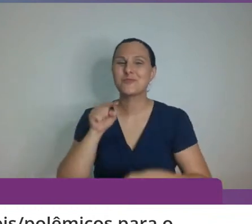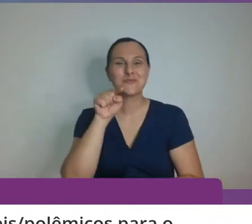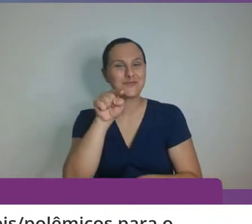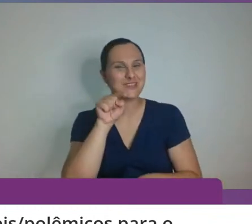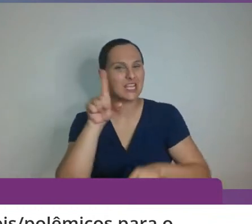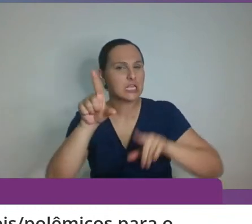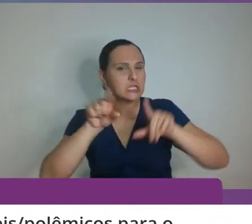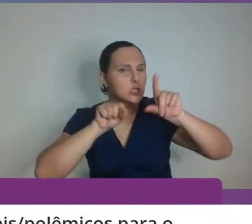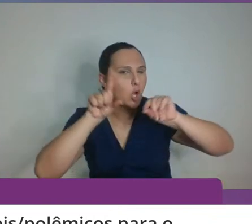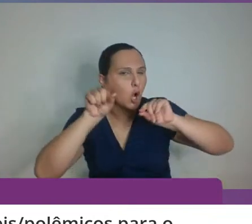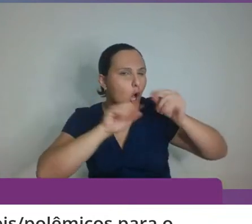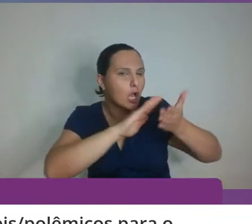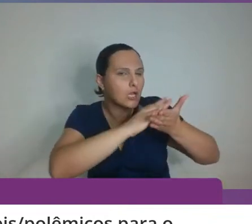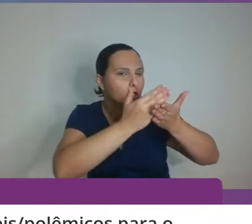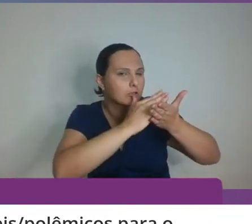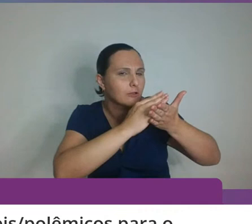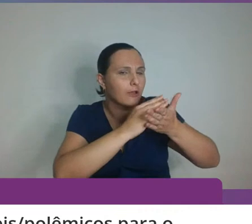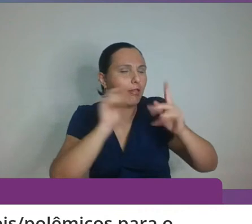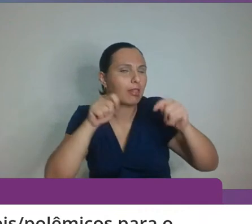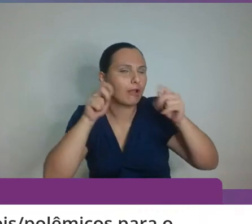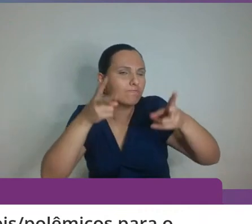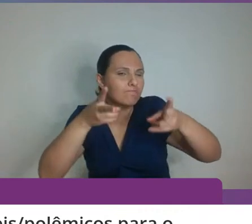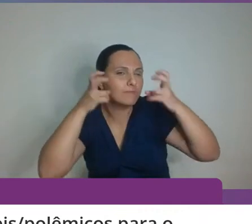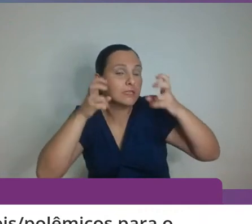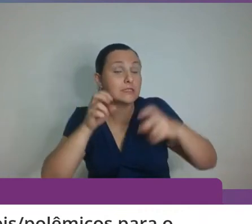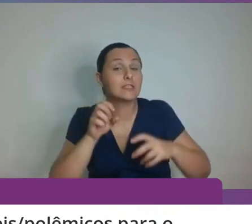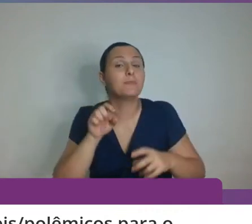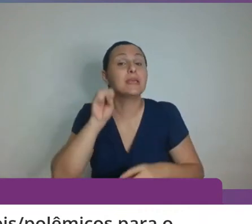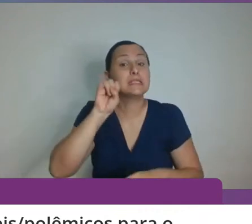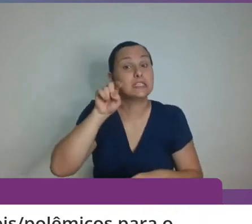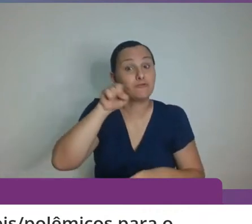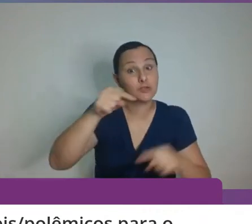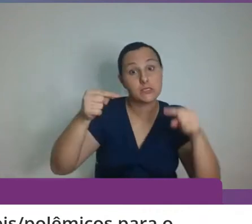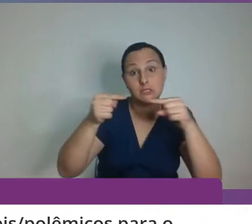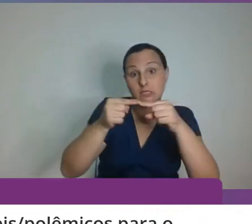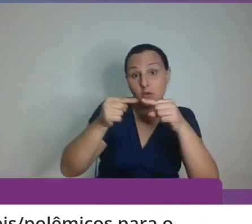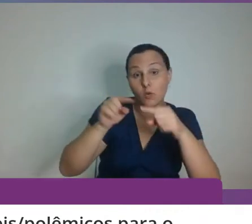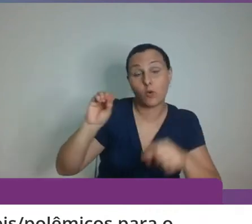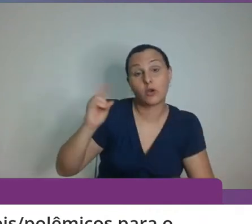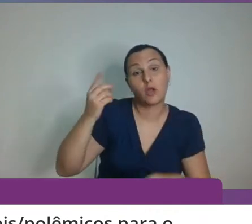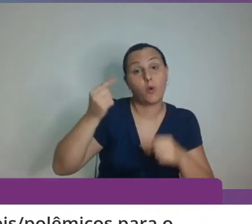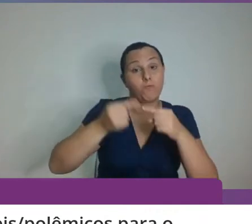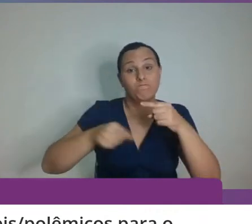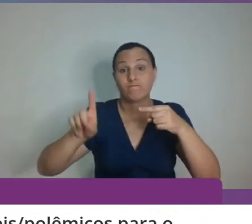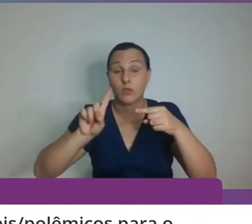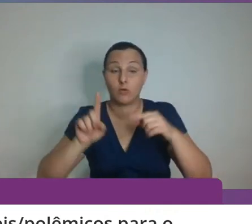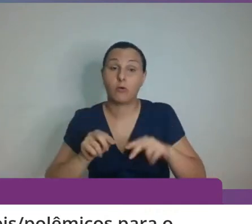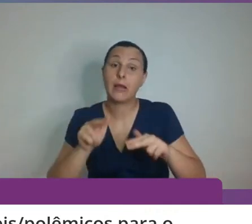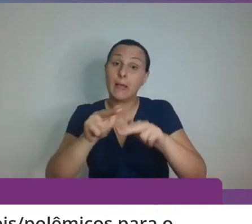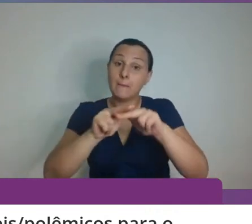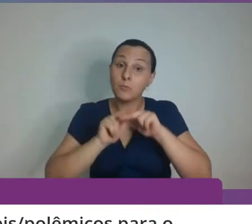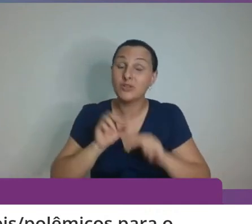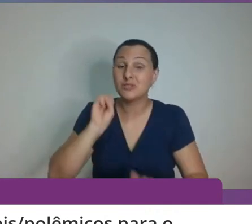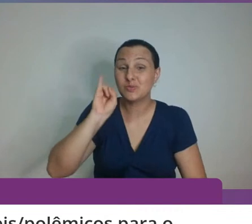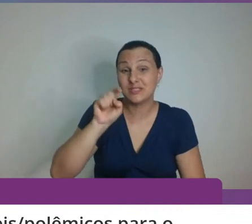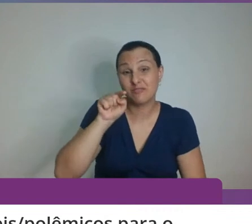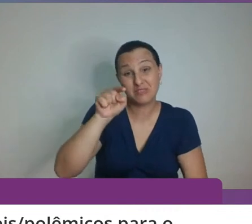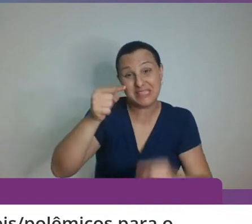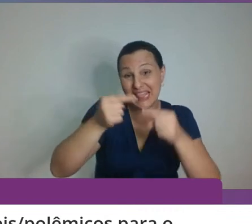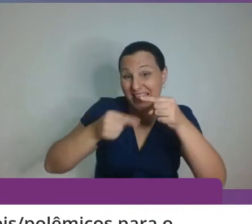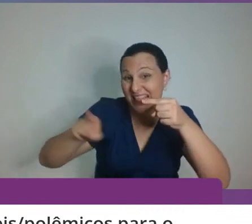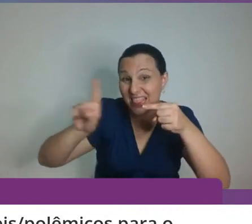discurso. Então, se você não concorda, eu sugiro que você não interprete. Por exemplo,